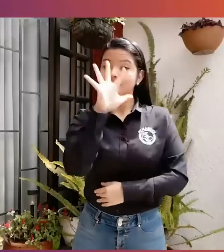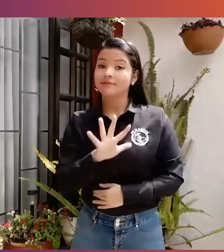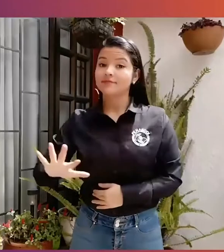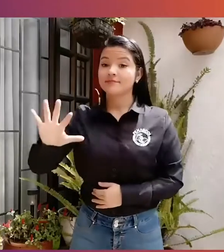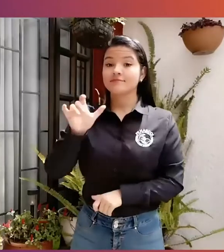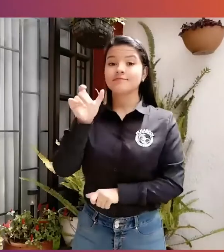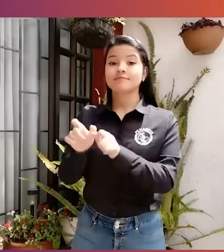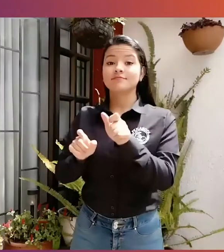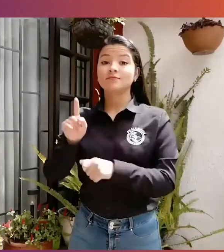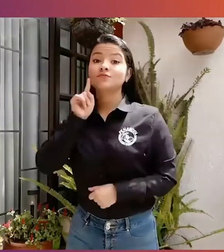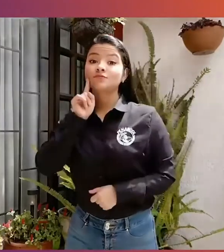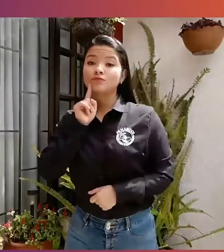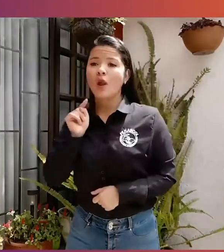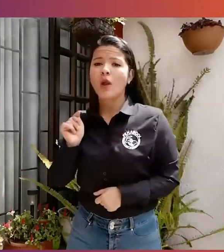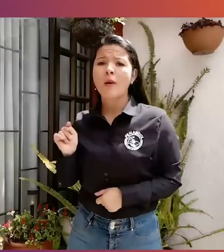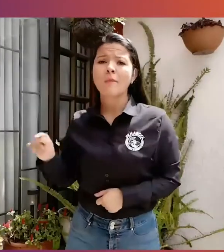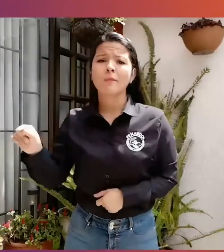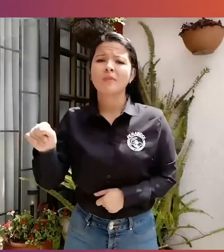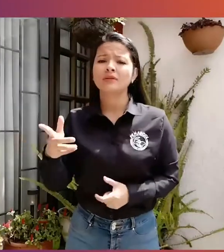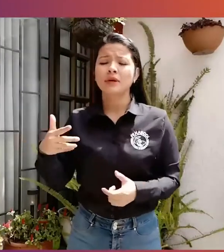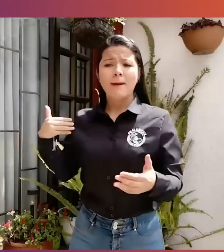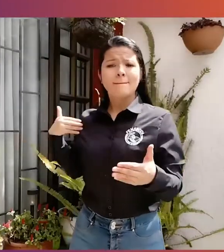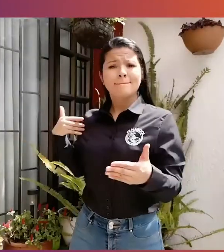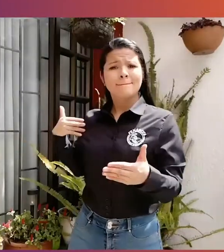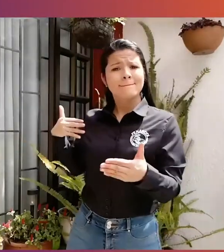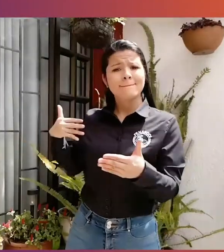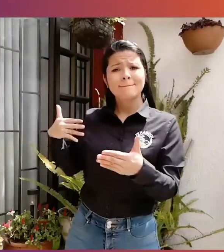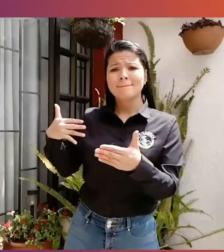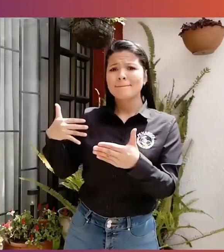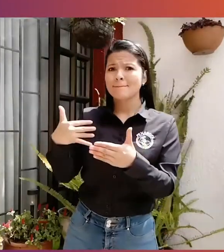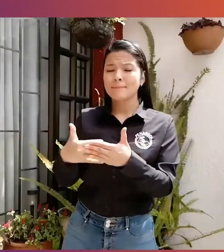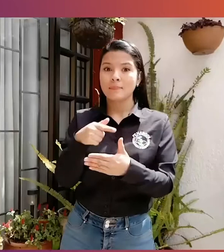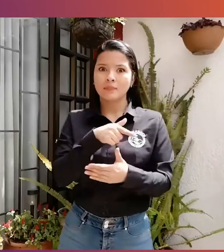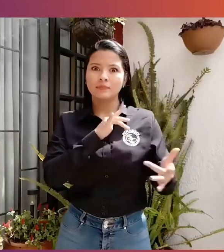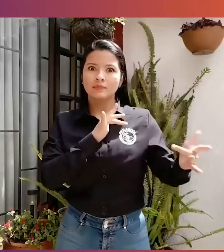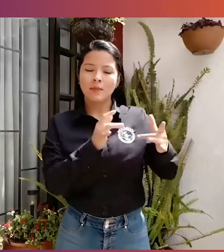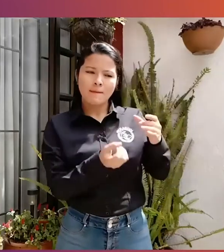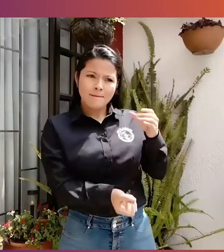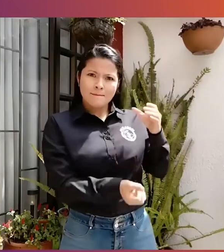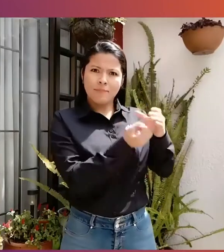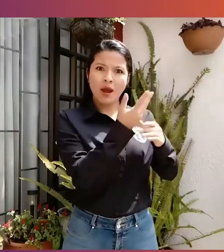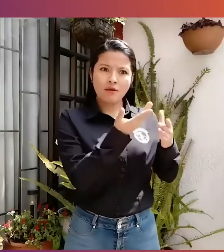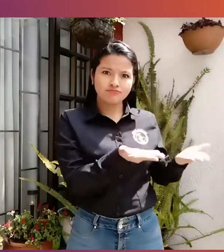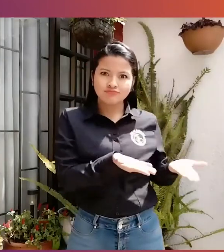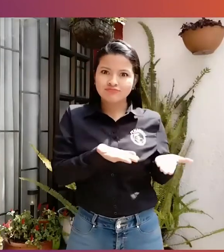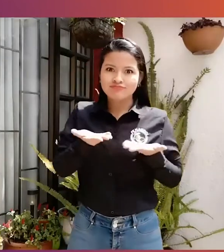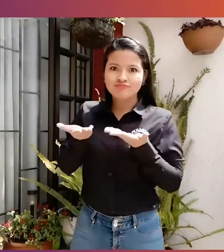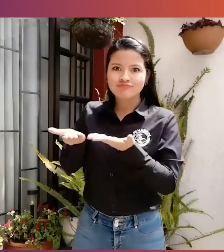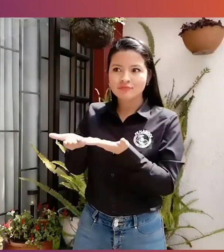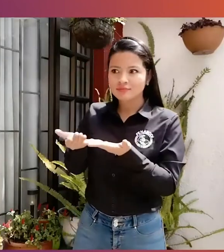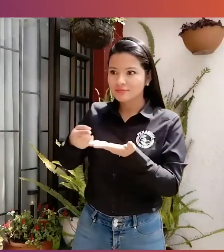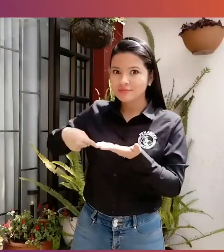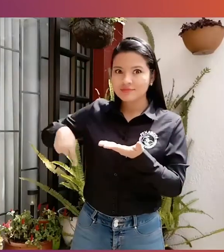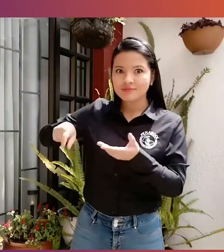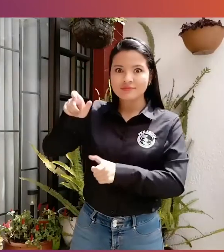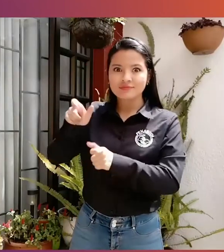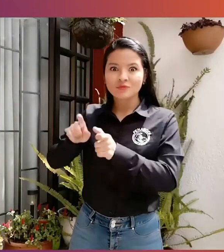En Colombia, durante mucho tiempo, las personas sordas esperaron una iniciativa como el centro de relevo, que les